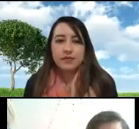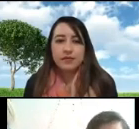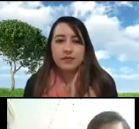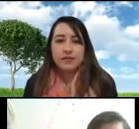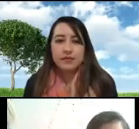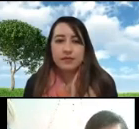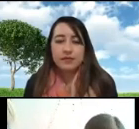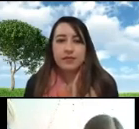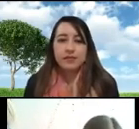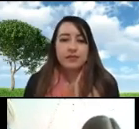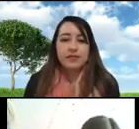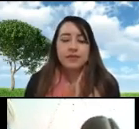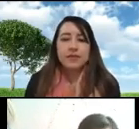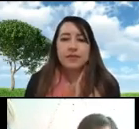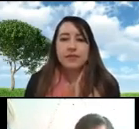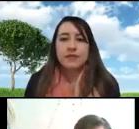verdadero.